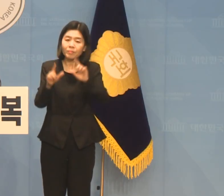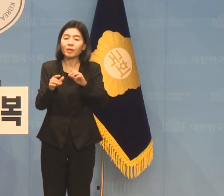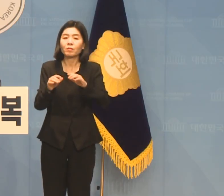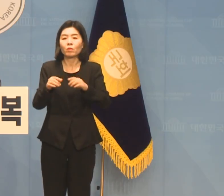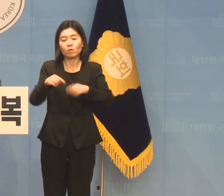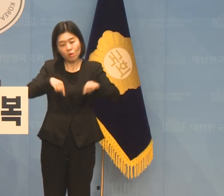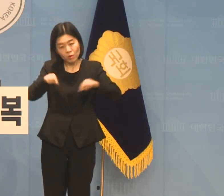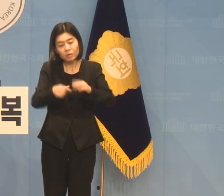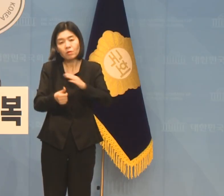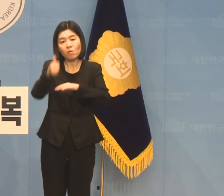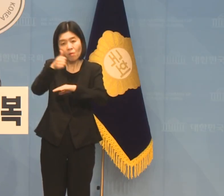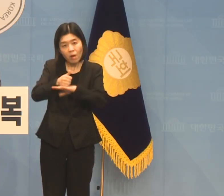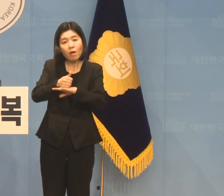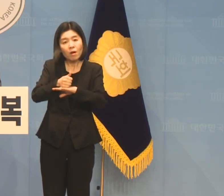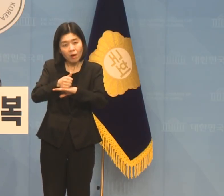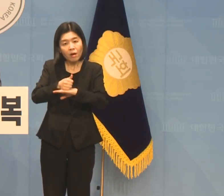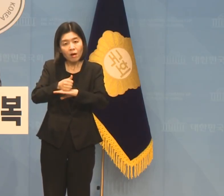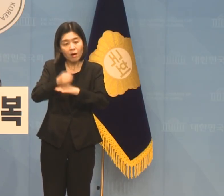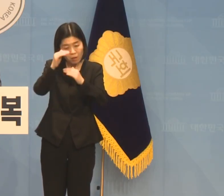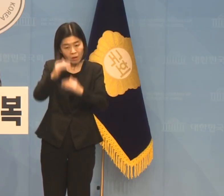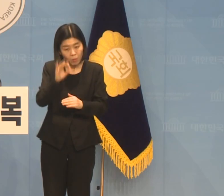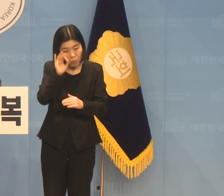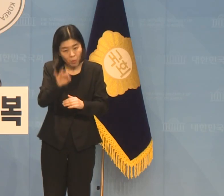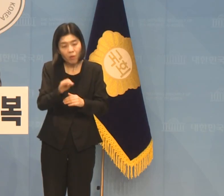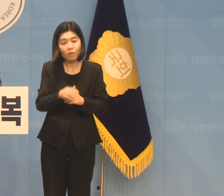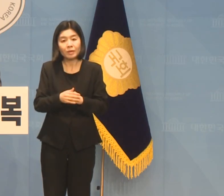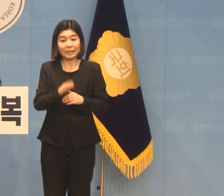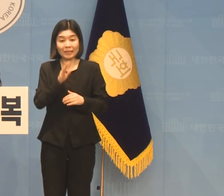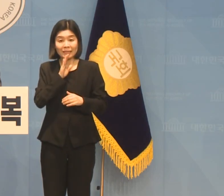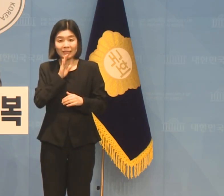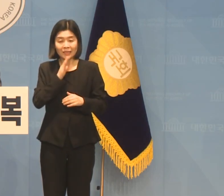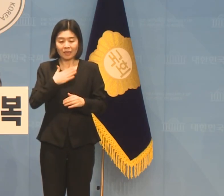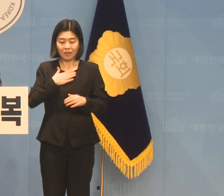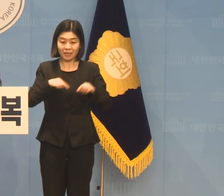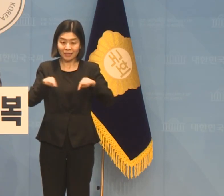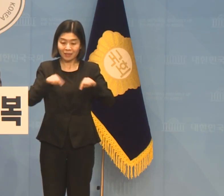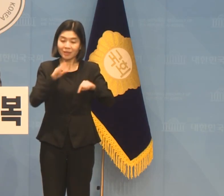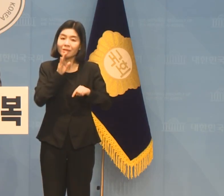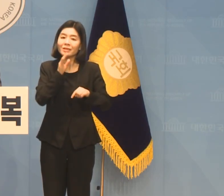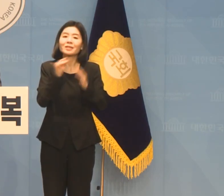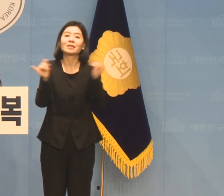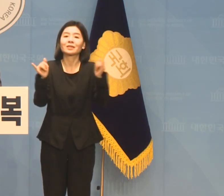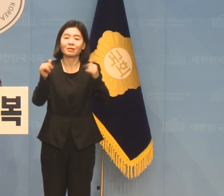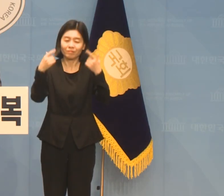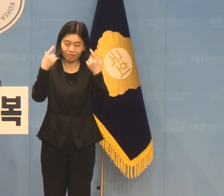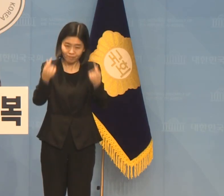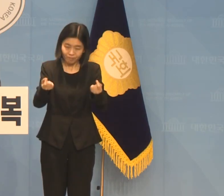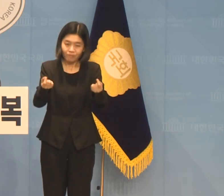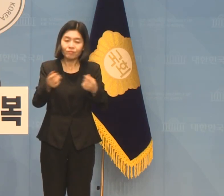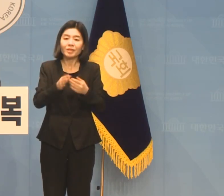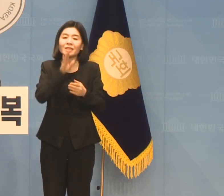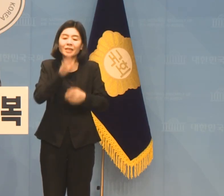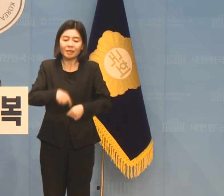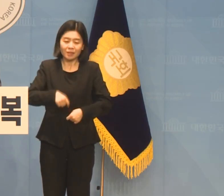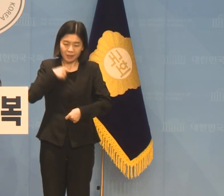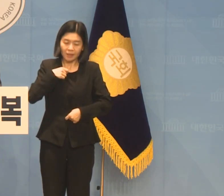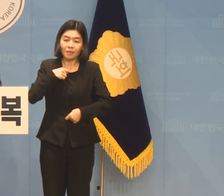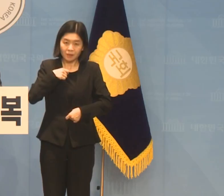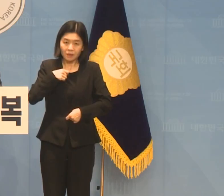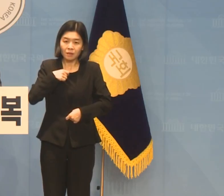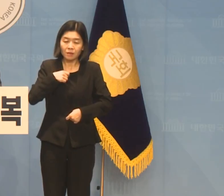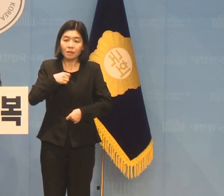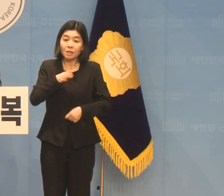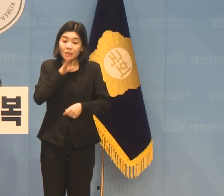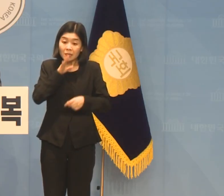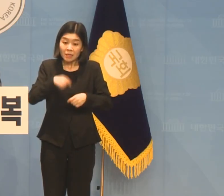간에서 진짜 정치인이라는 것은 부정할 수 없는 진실입니다. 진실이 이겨야 나라가